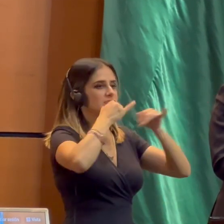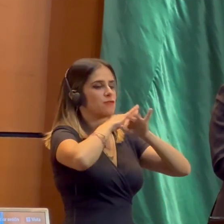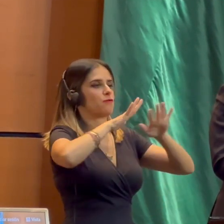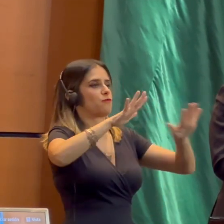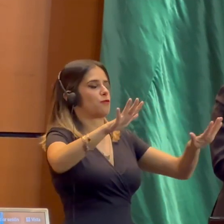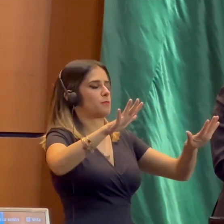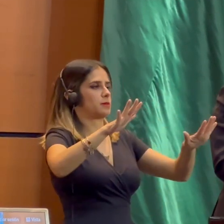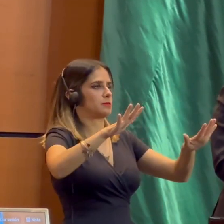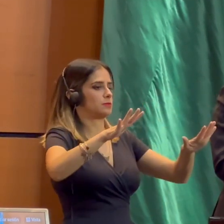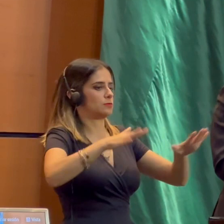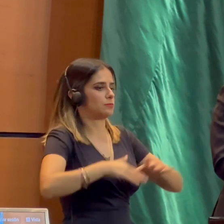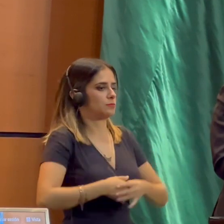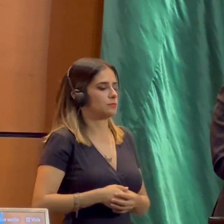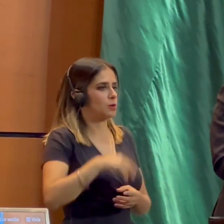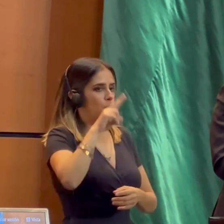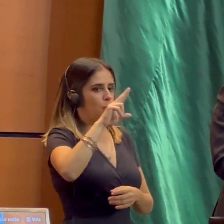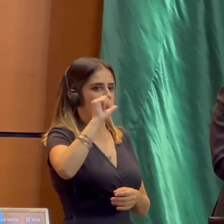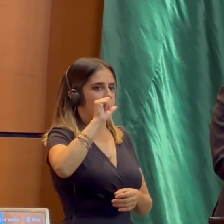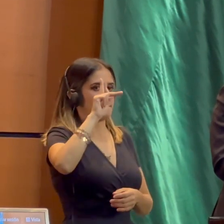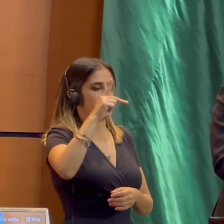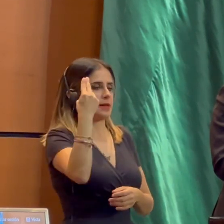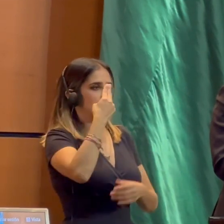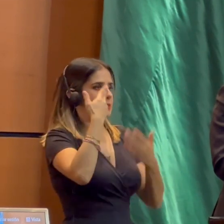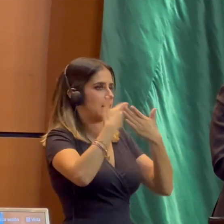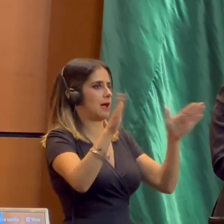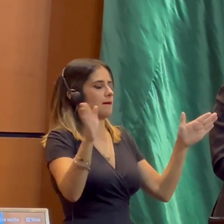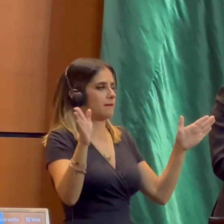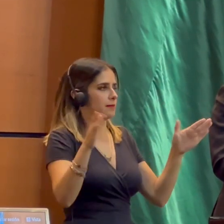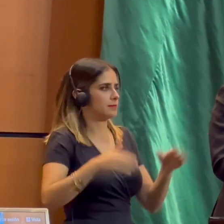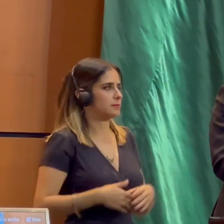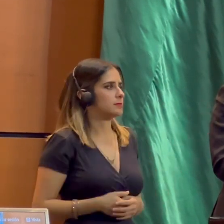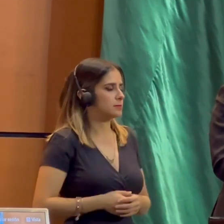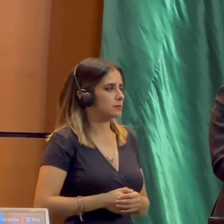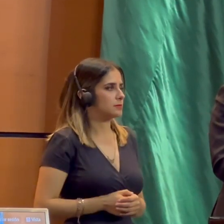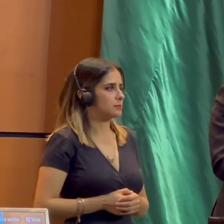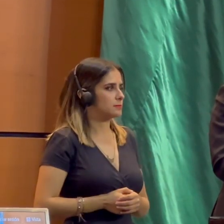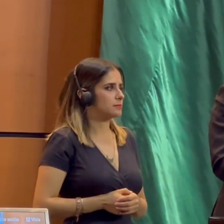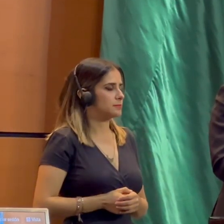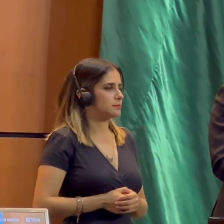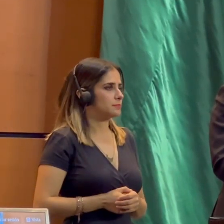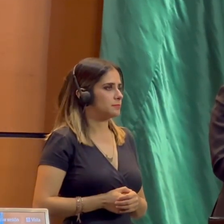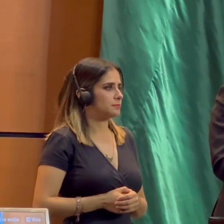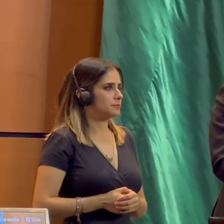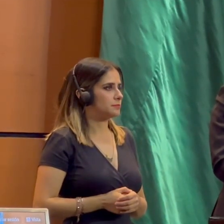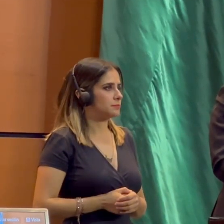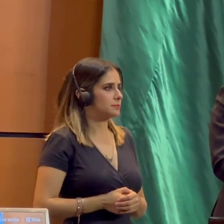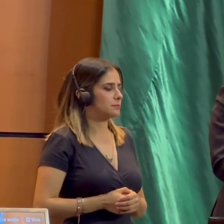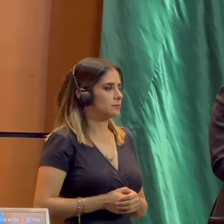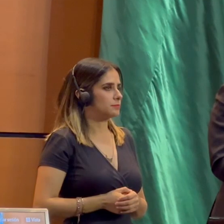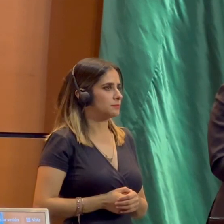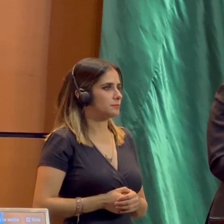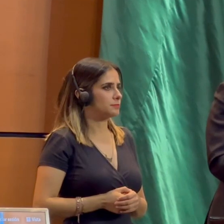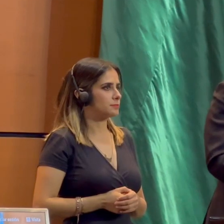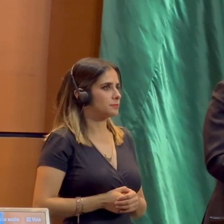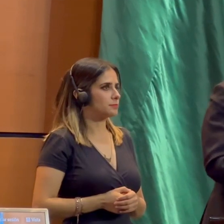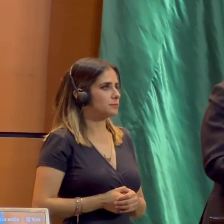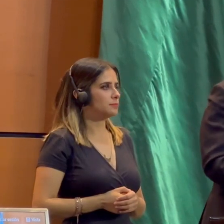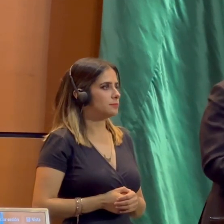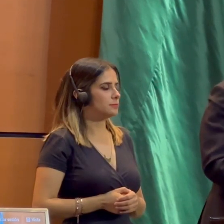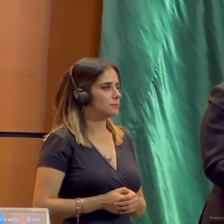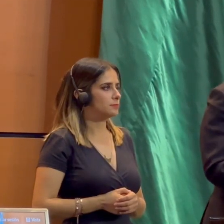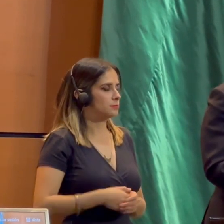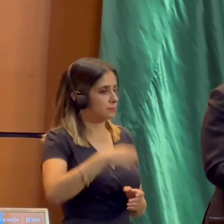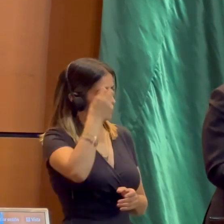ずっと永遠に公表されないんだということでは必ずしもないということであります。